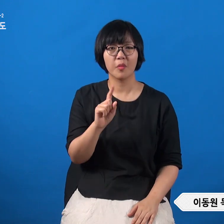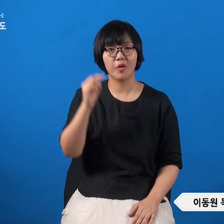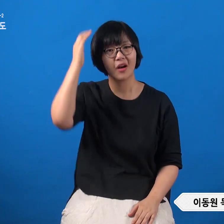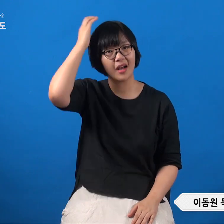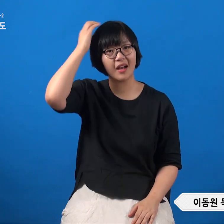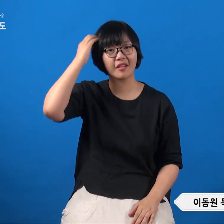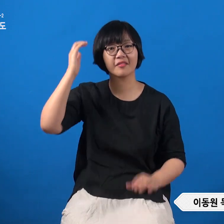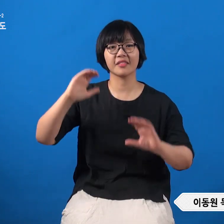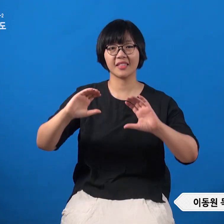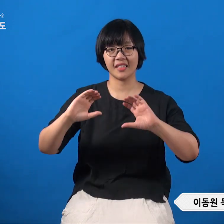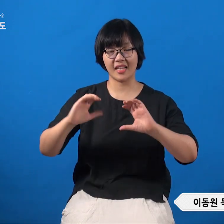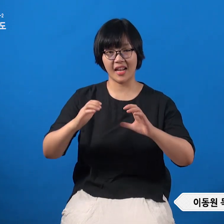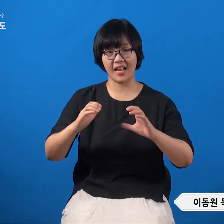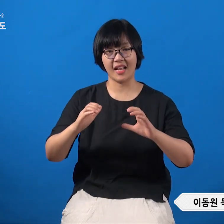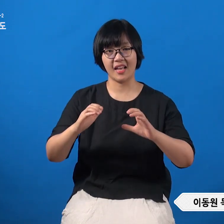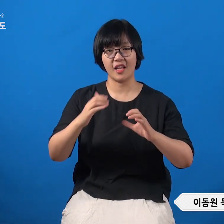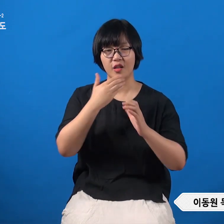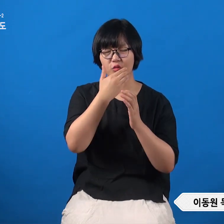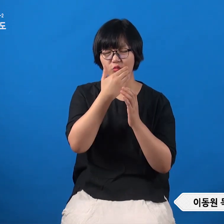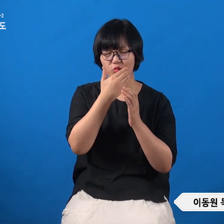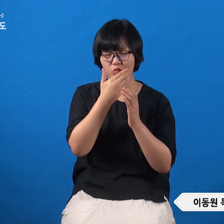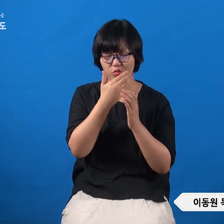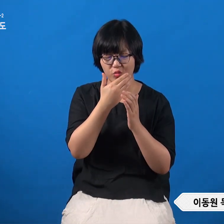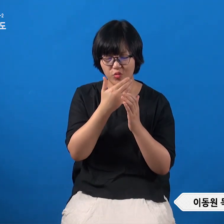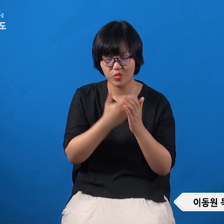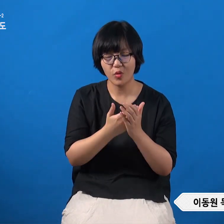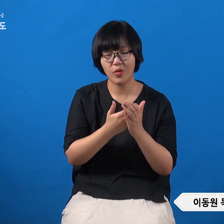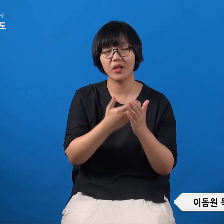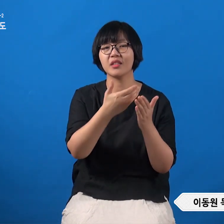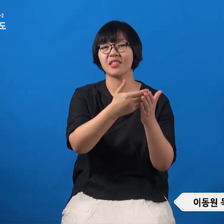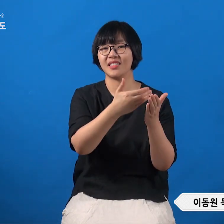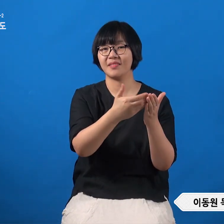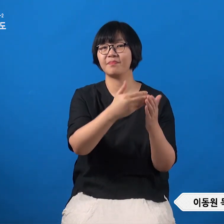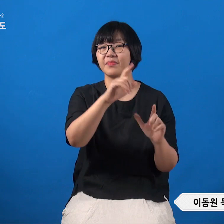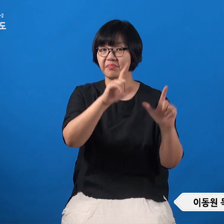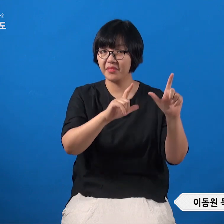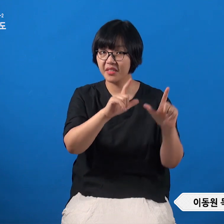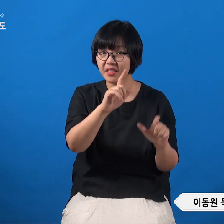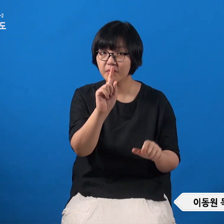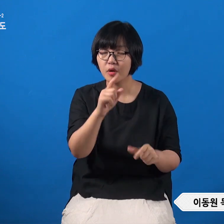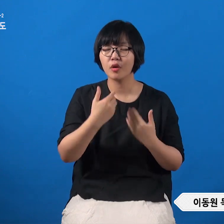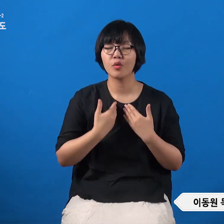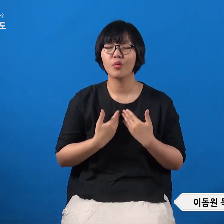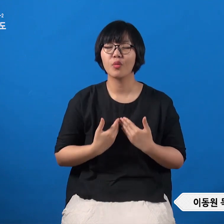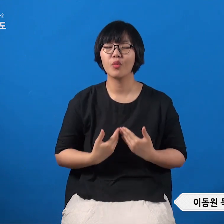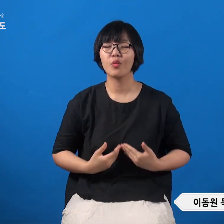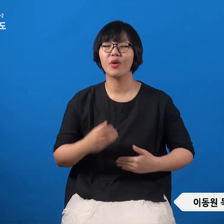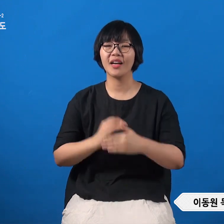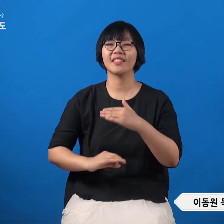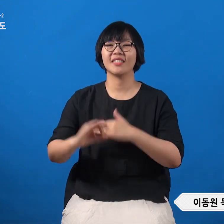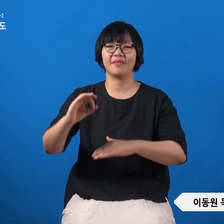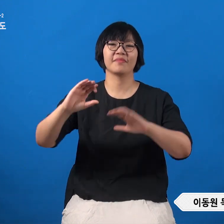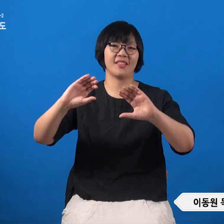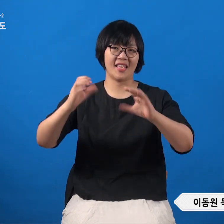우리나라의 아주 소중한 이미지, 그 이미지는 고요한 아침의 나라였습니다.